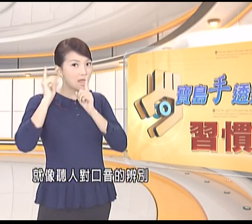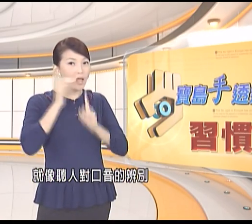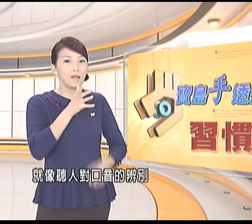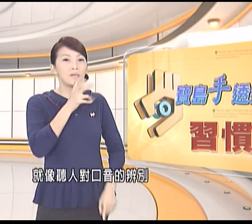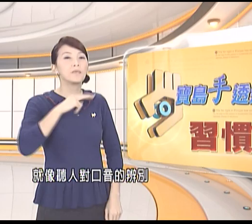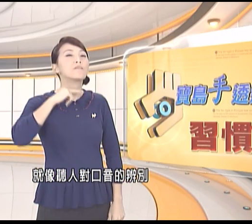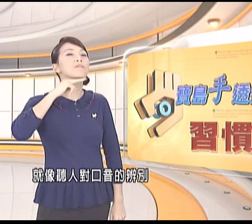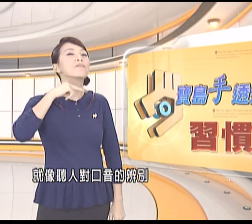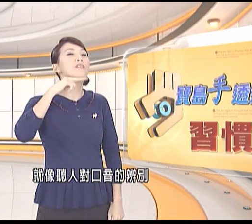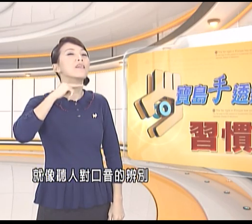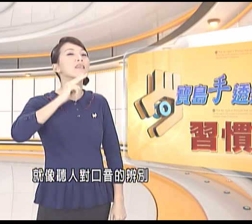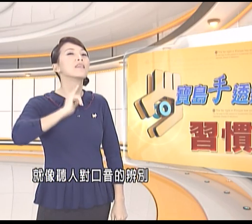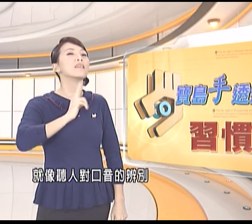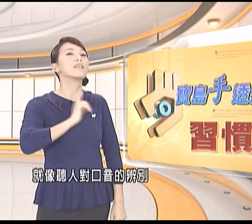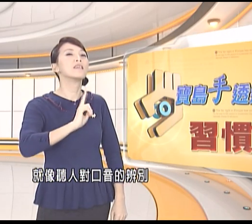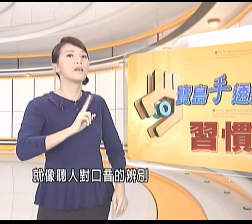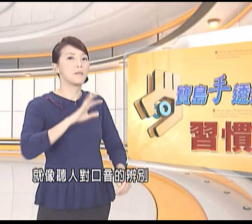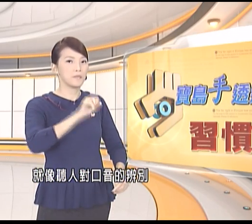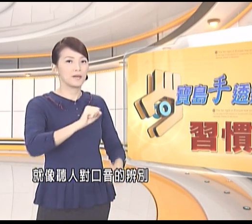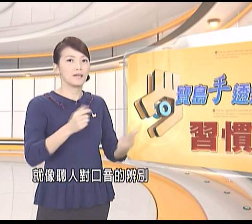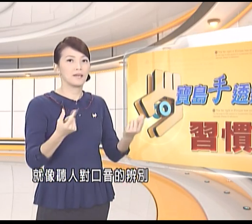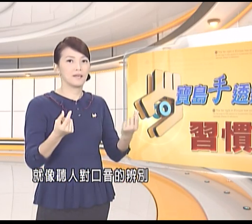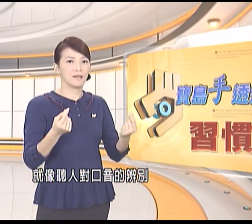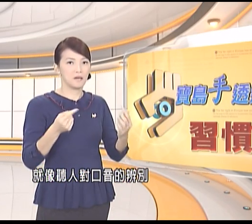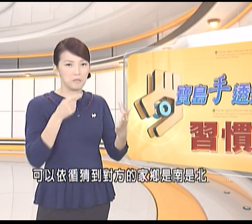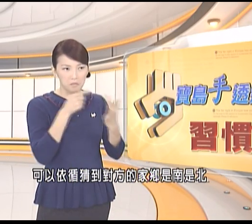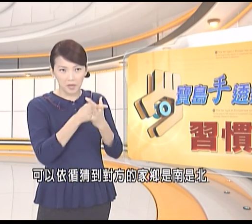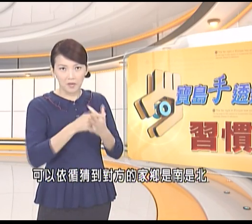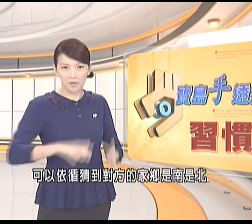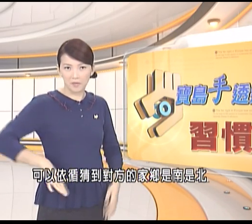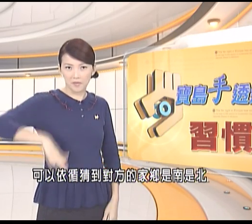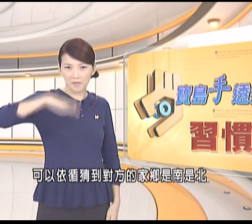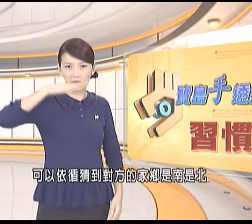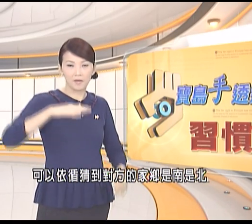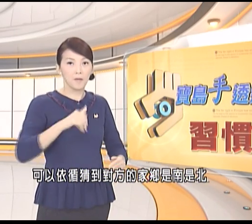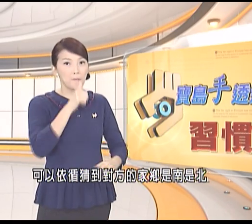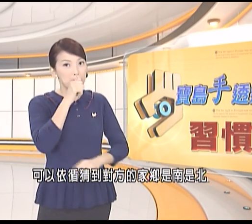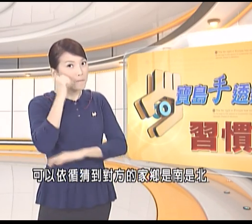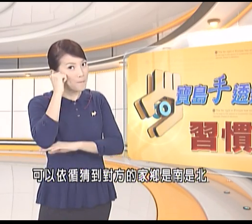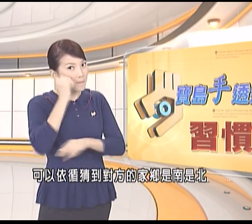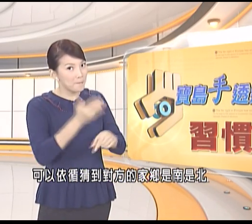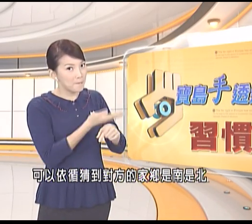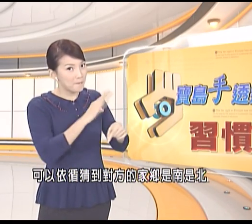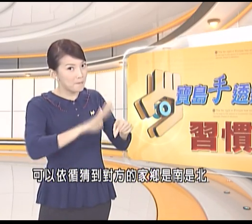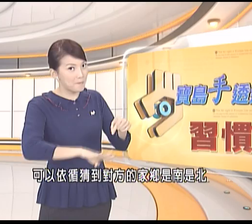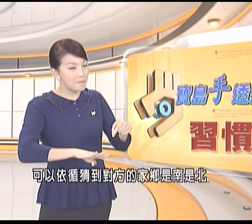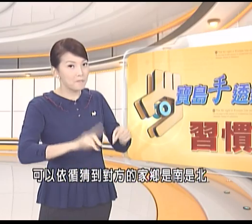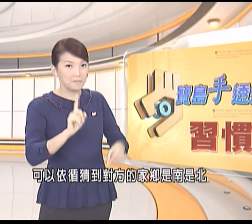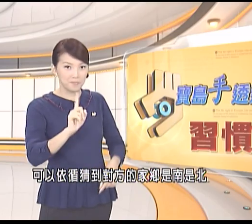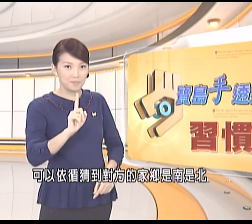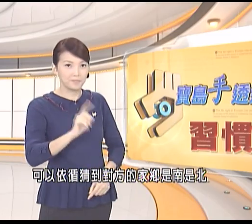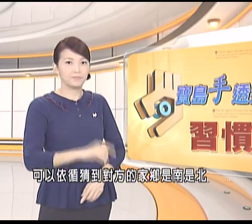是听人对口音的辨别，可以依循猜到对方的家乡是南是北。